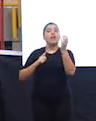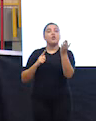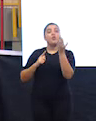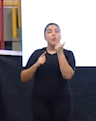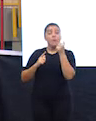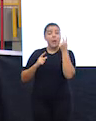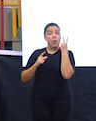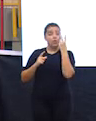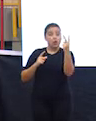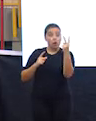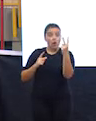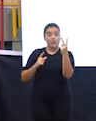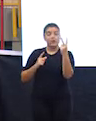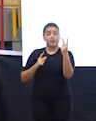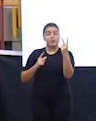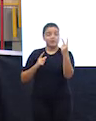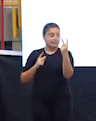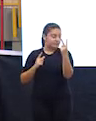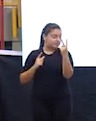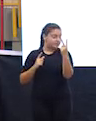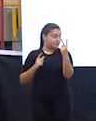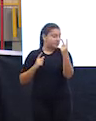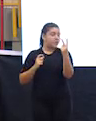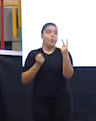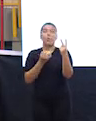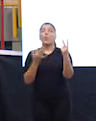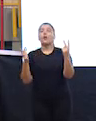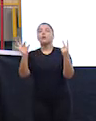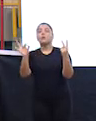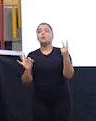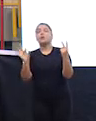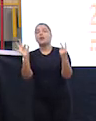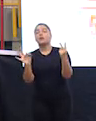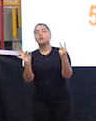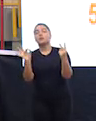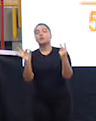de um total de 5, comeu o que, gente?